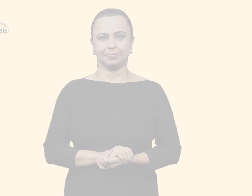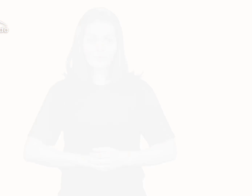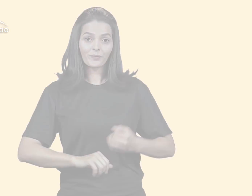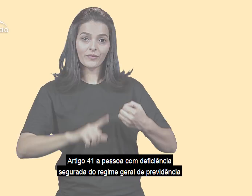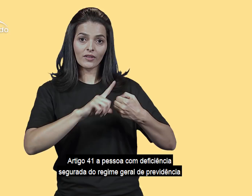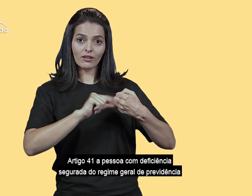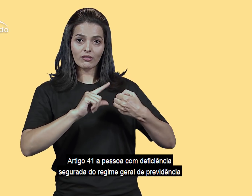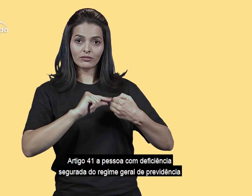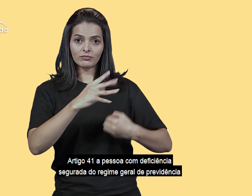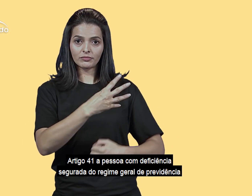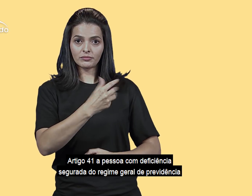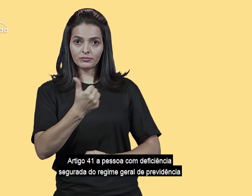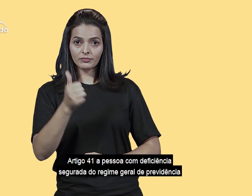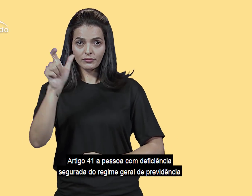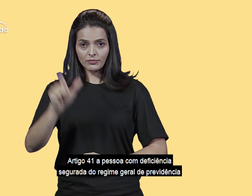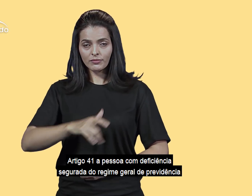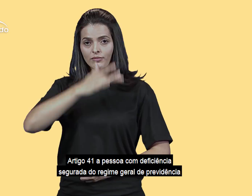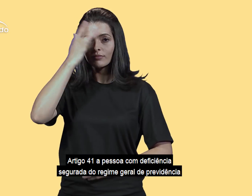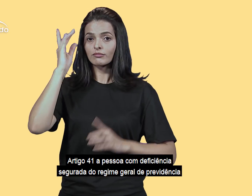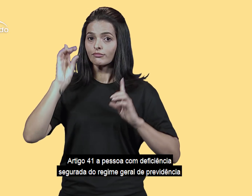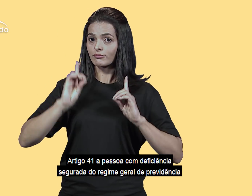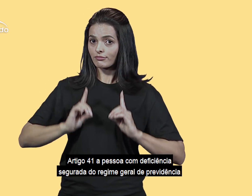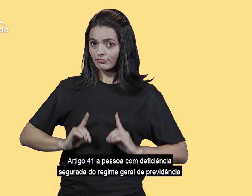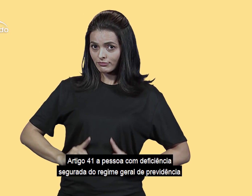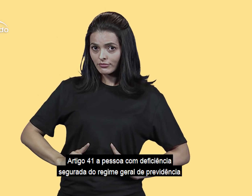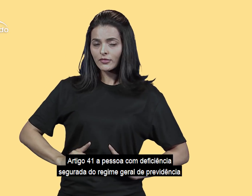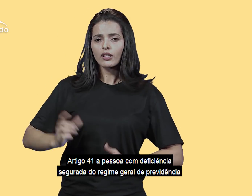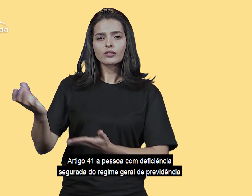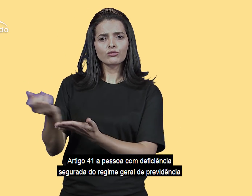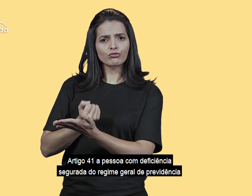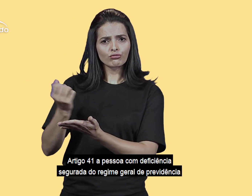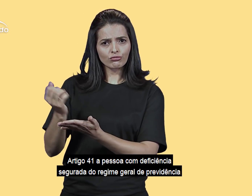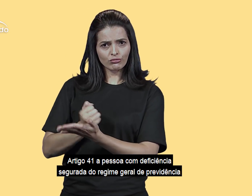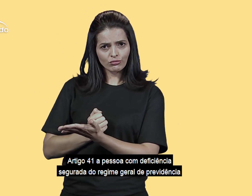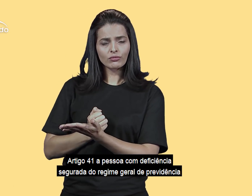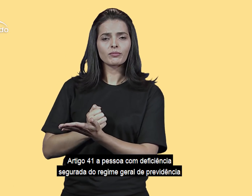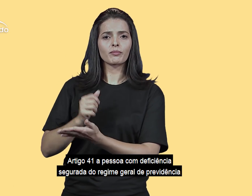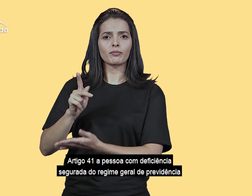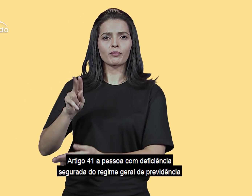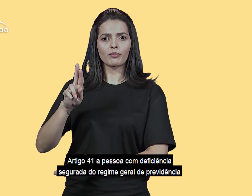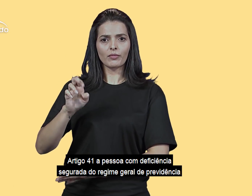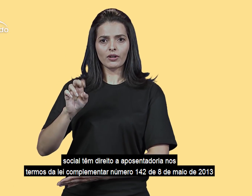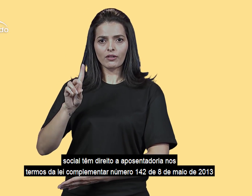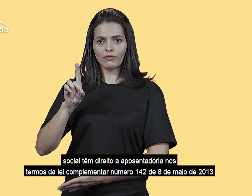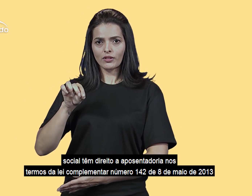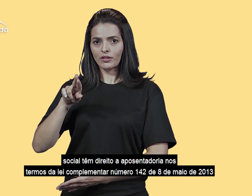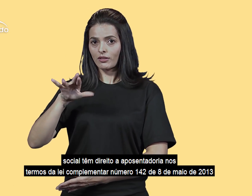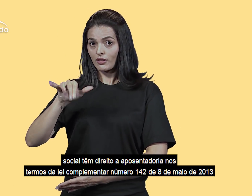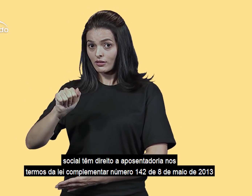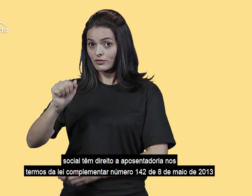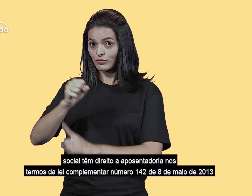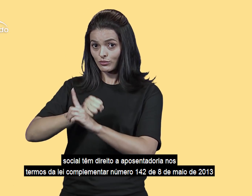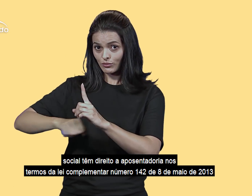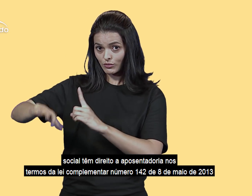o artigo 41 a pessoa com deficiência segurada do regime geral de previdência social têm direito à aposentadoria